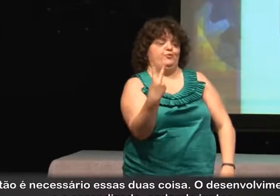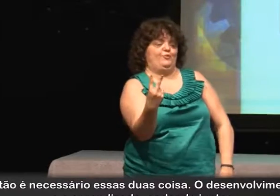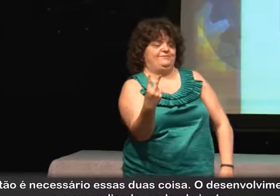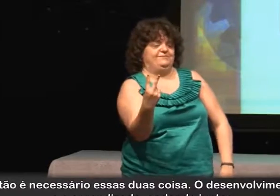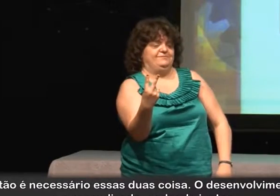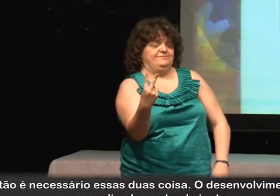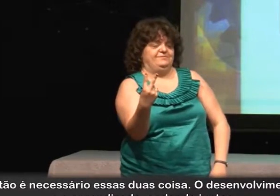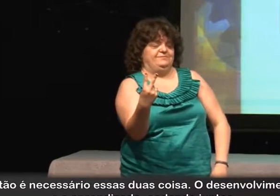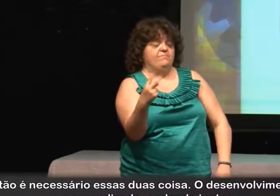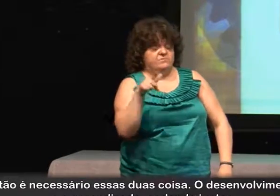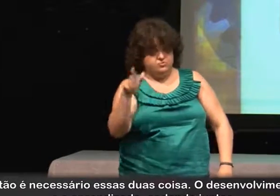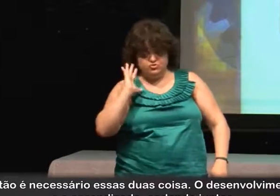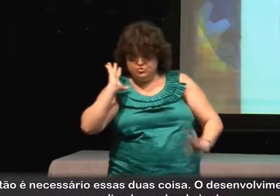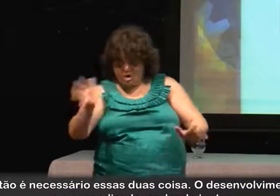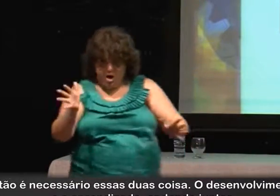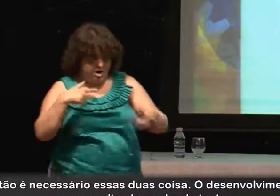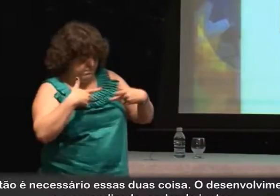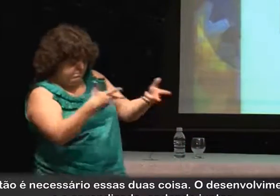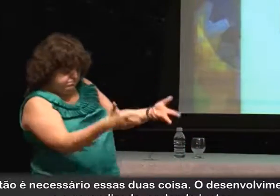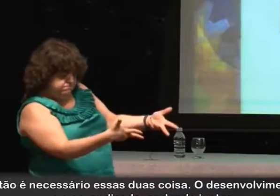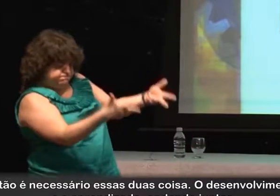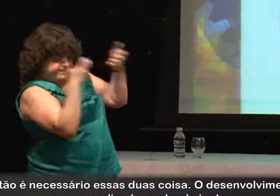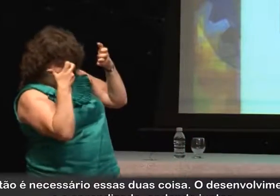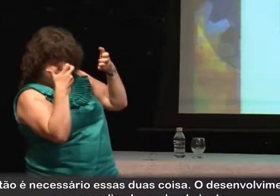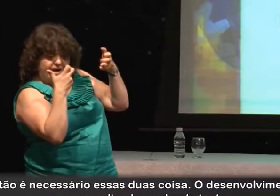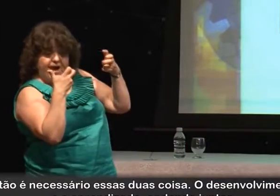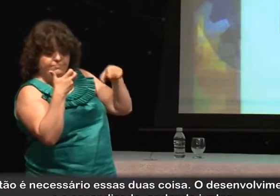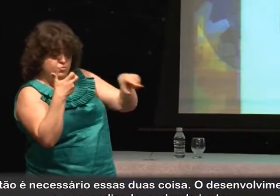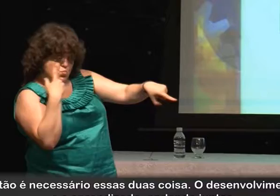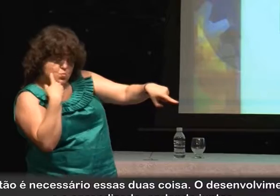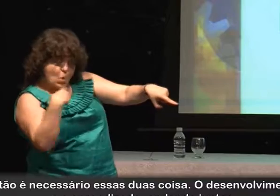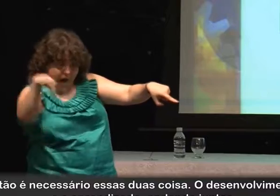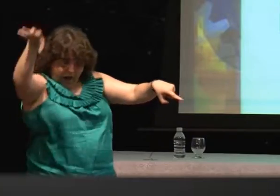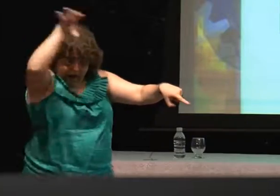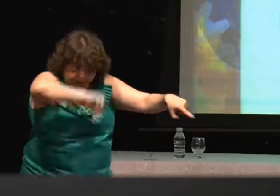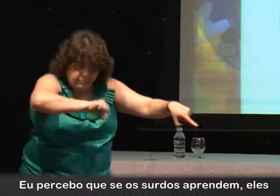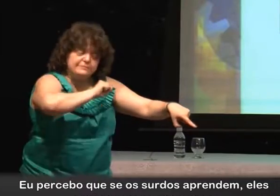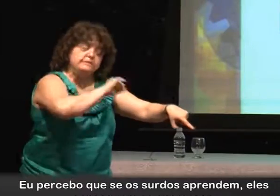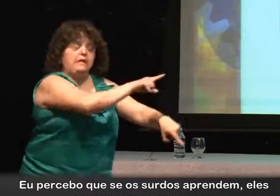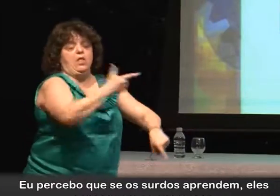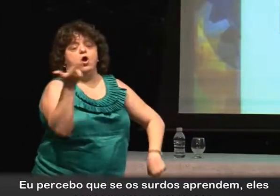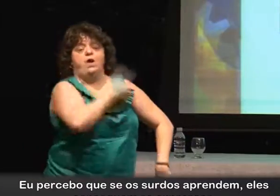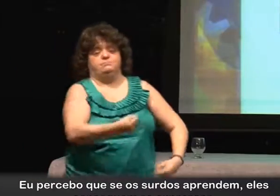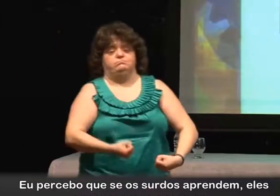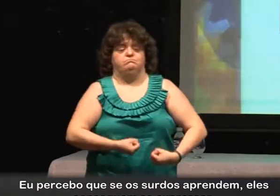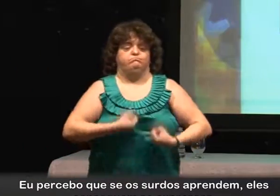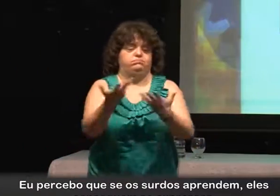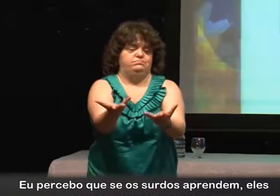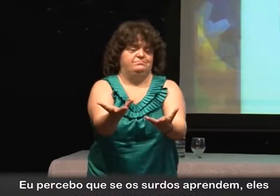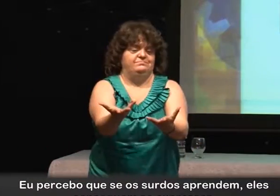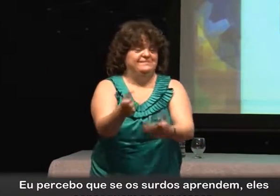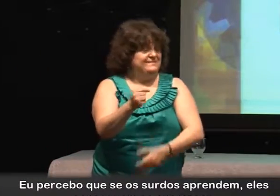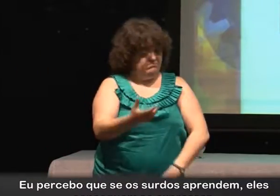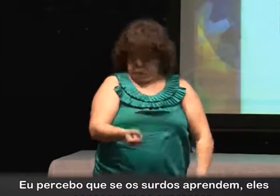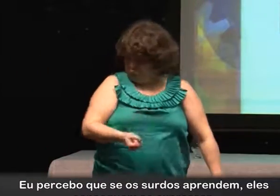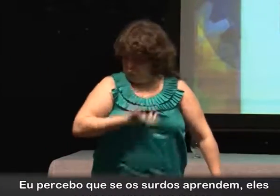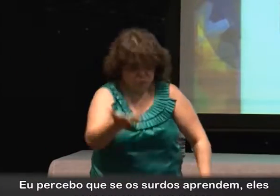duas coisas, o desenvolvimento e o aprendizado, andando juntos. Eu percebo que se os surdos aprendem, eles conseguem